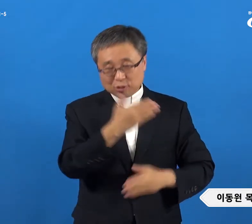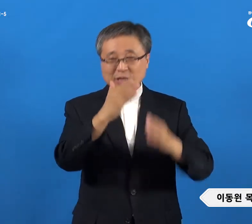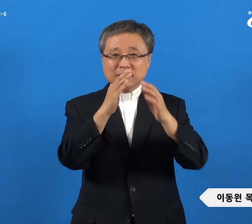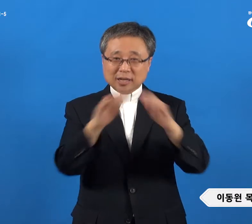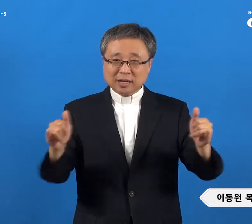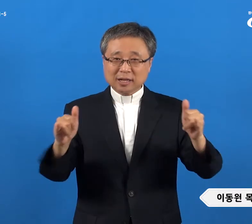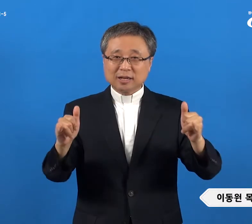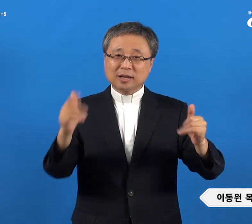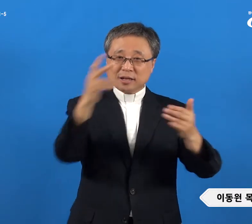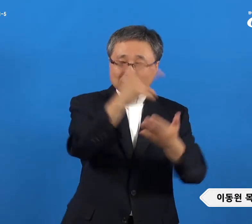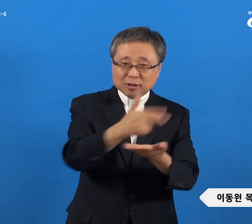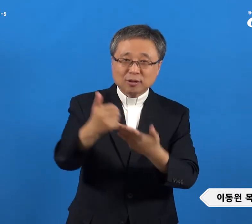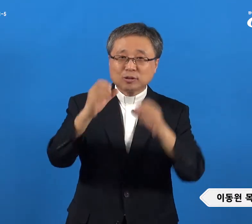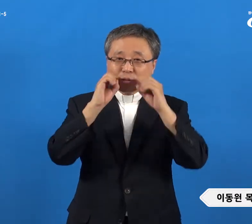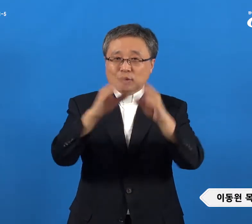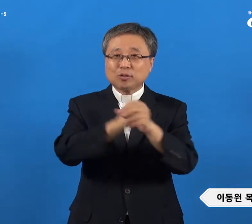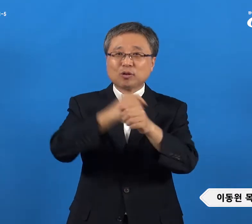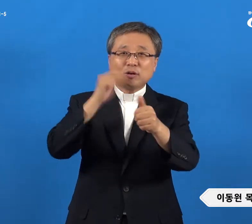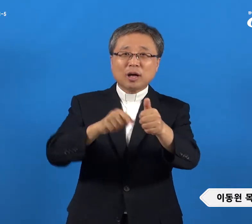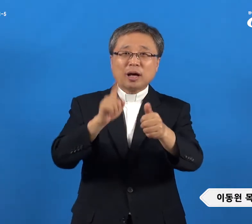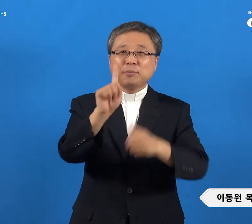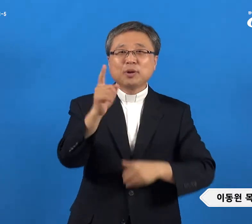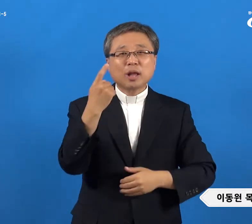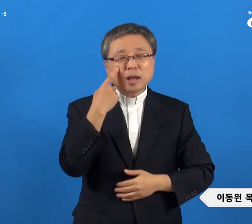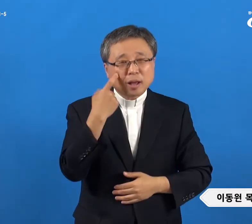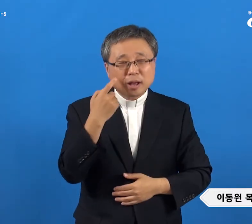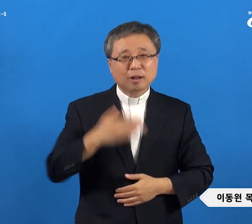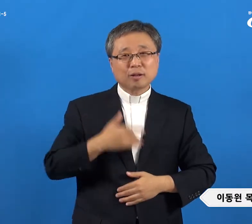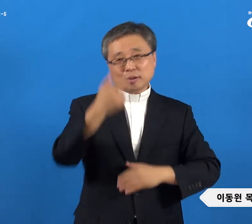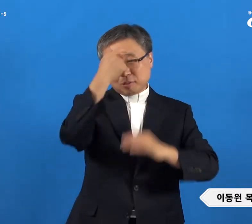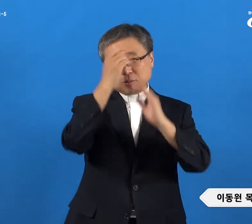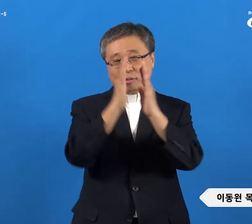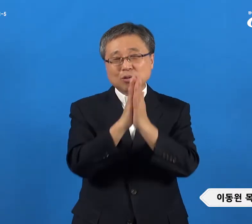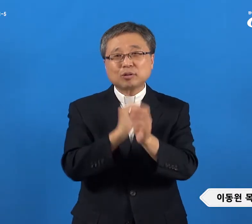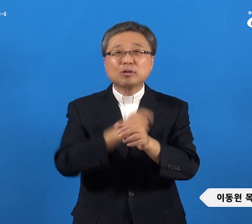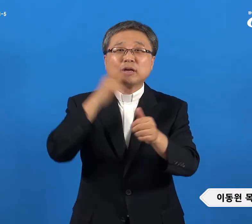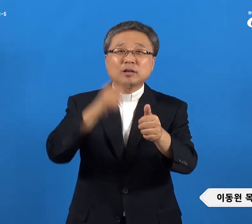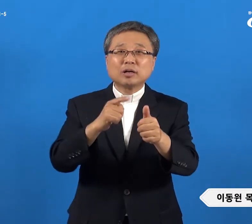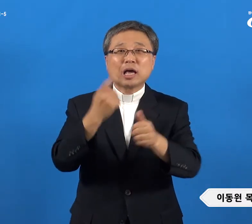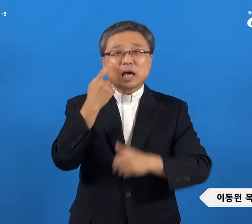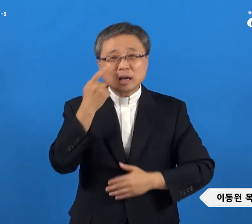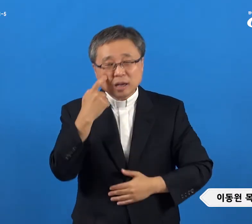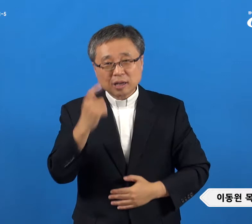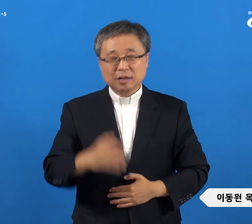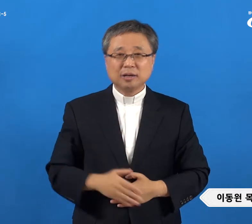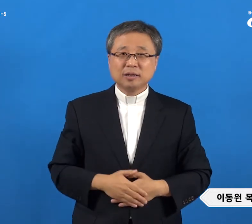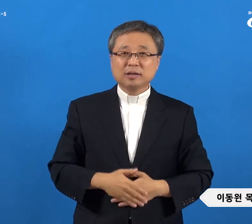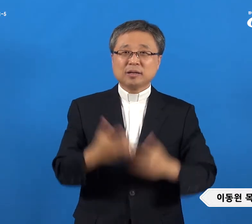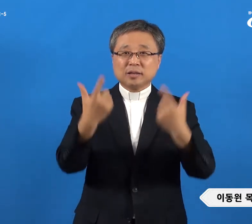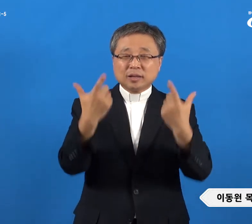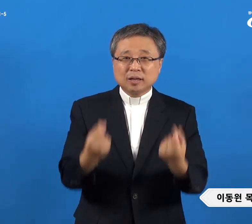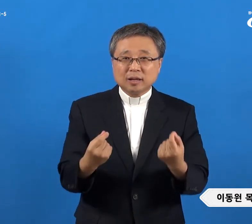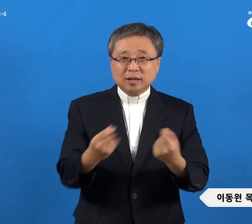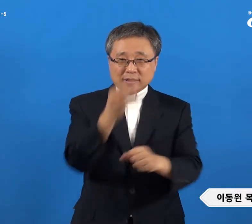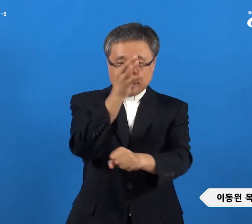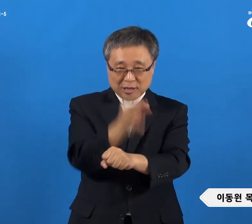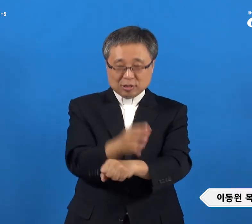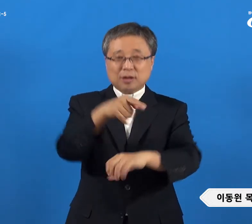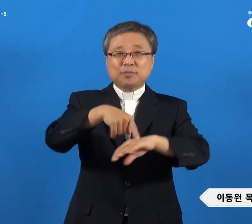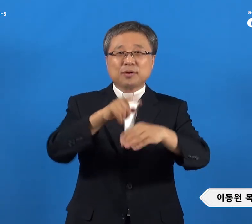사람이 주님이 전도하라고 그러면 한번 해보고 기도하라고 그러면 해보고 이런 심플한 마음, 이 단순한 마음